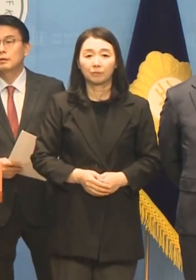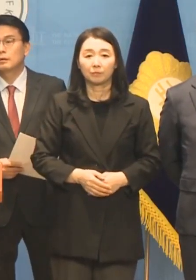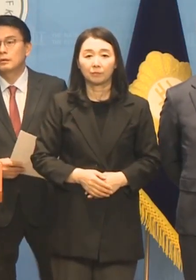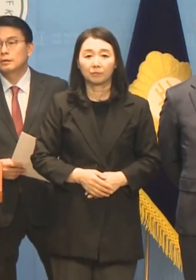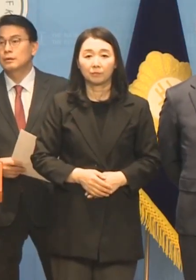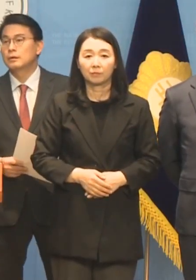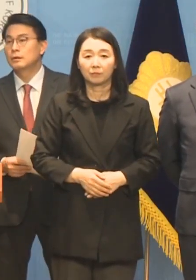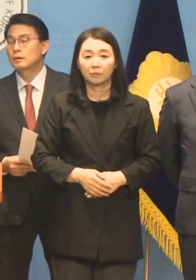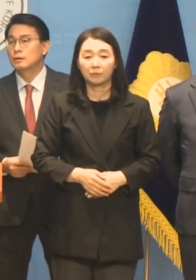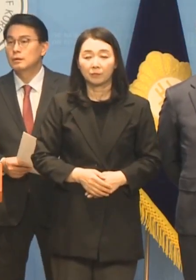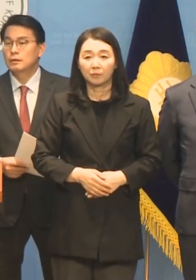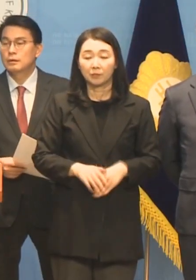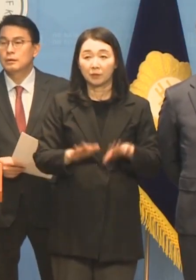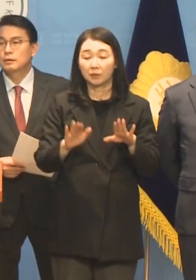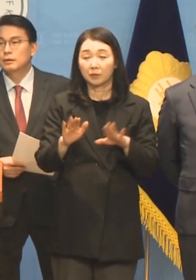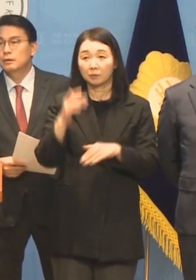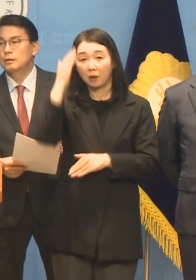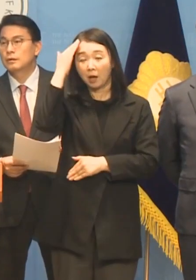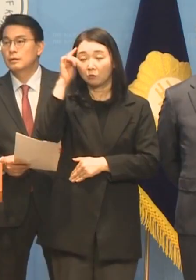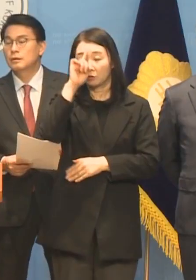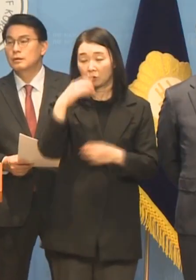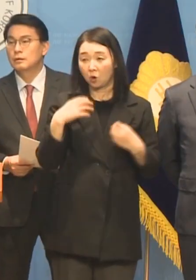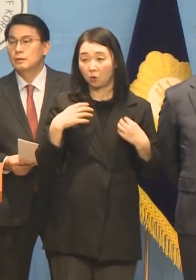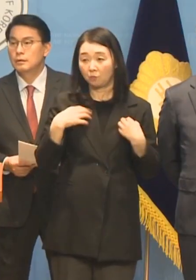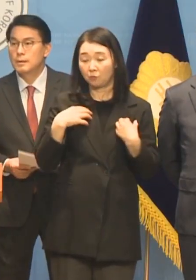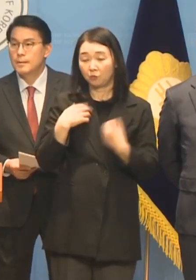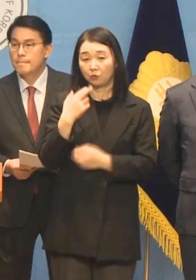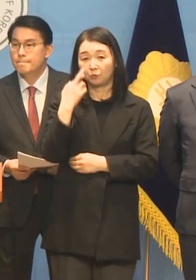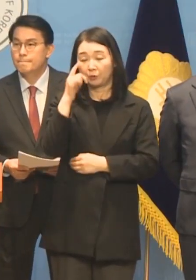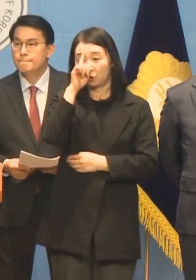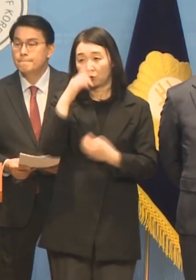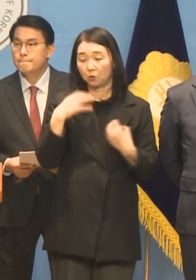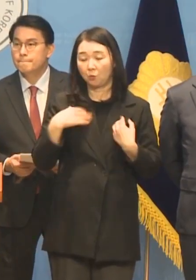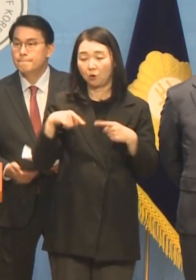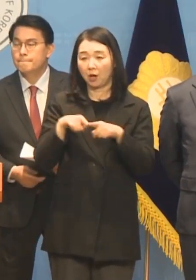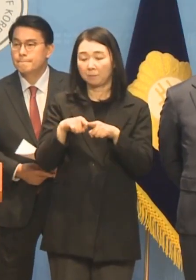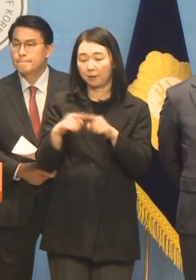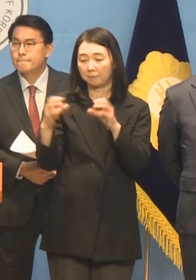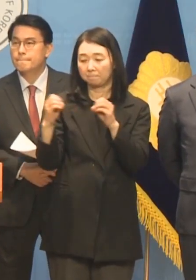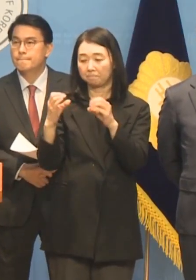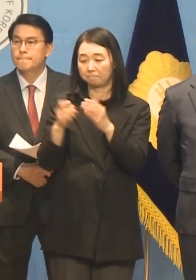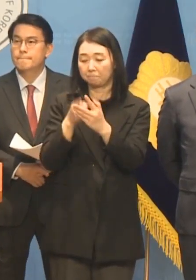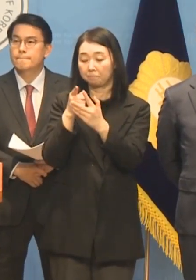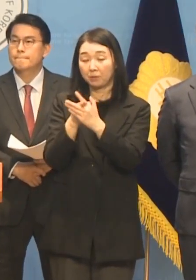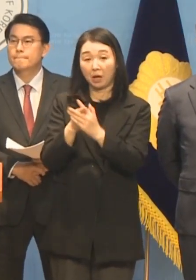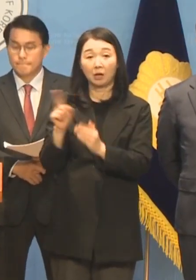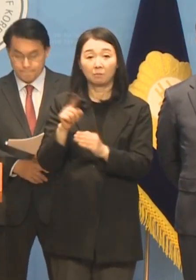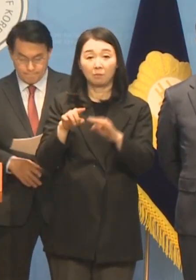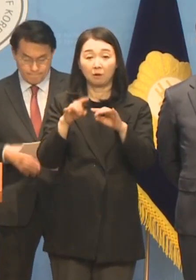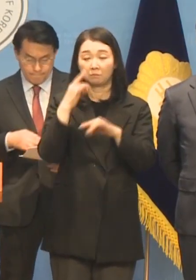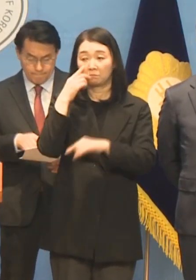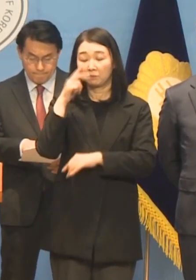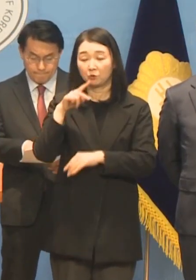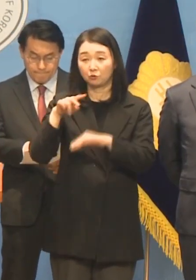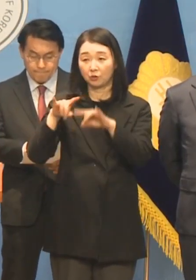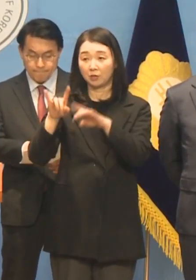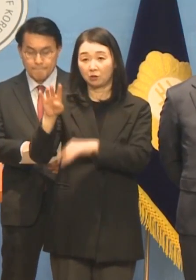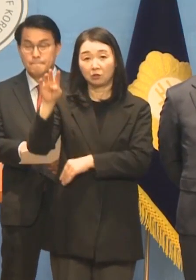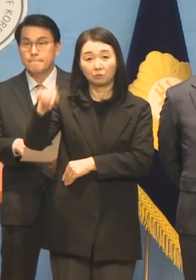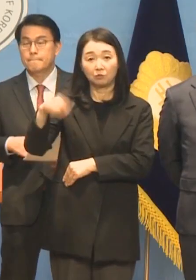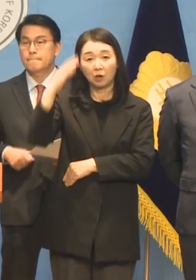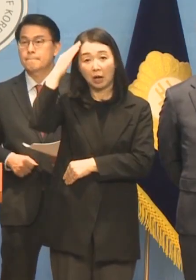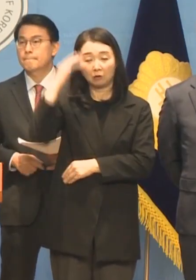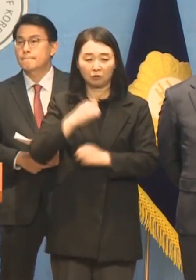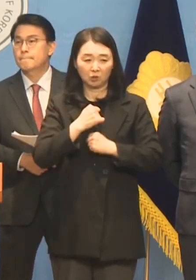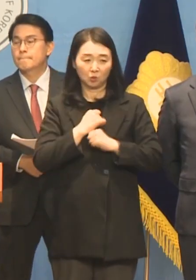현재까지 우리 정부가 미국 행정부와의 소통을 통해 파악한 바에 따르면 미 에너지부가 한국을 민감국가